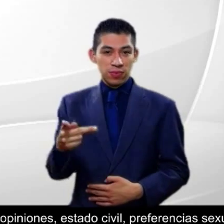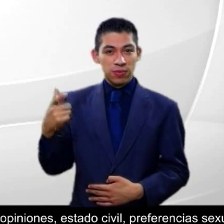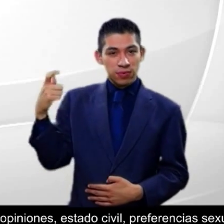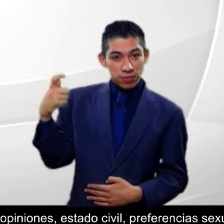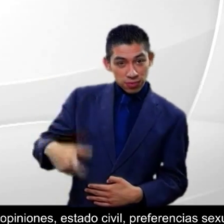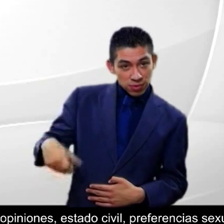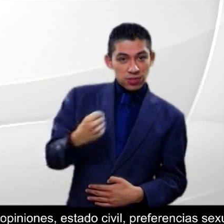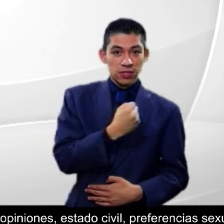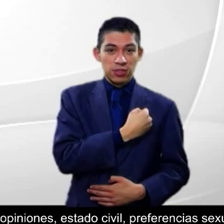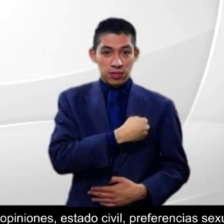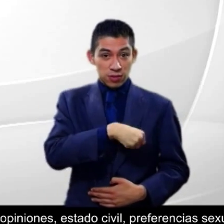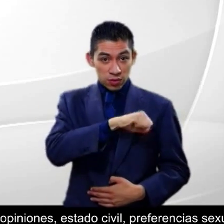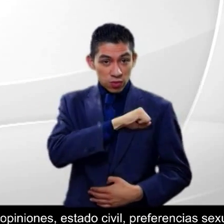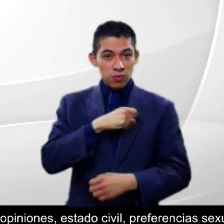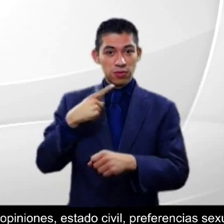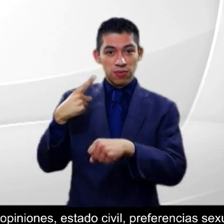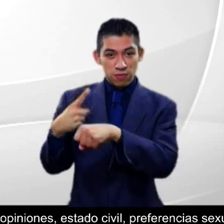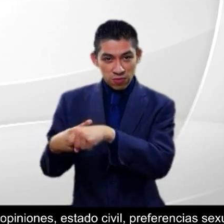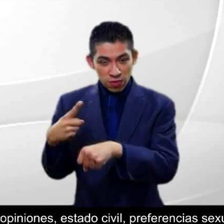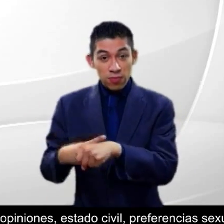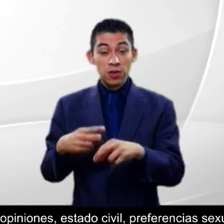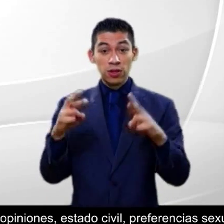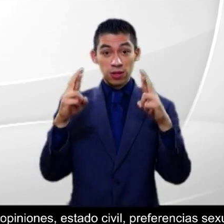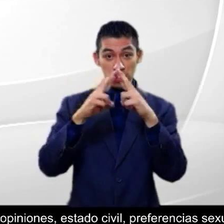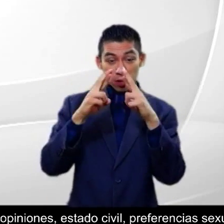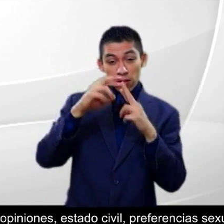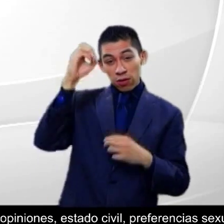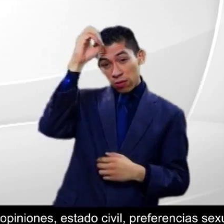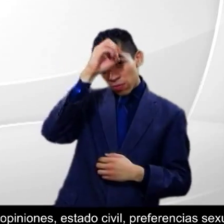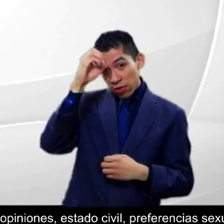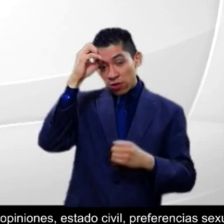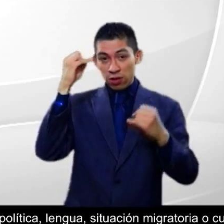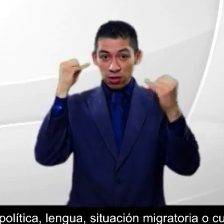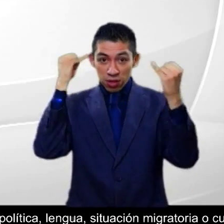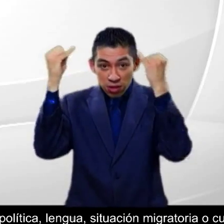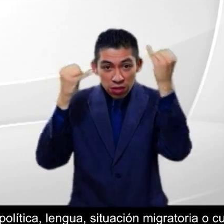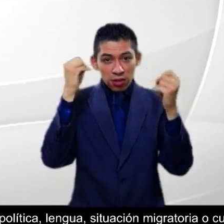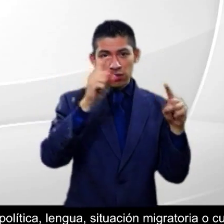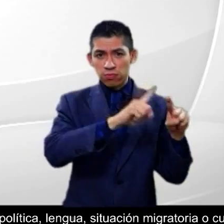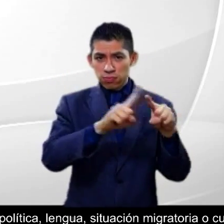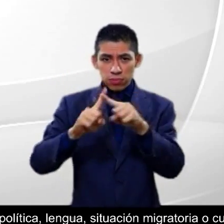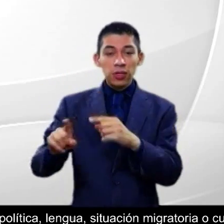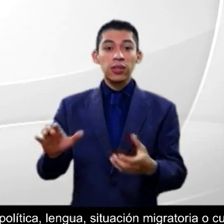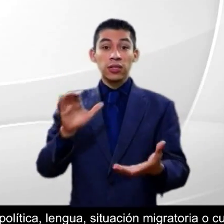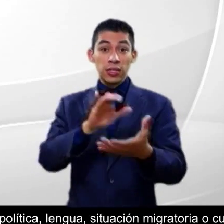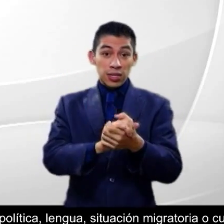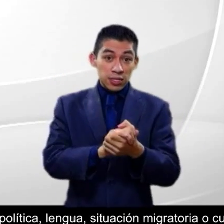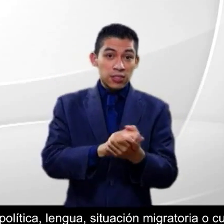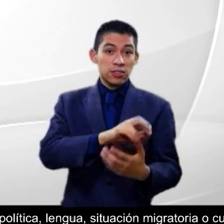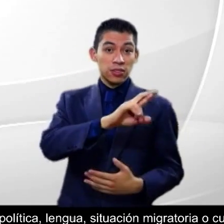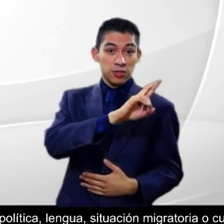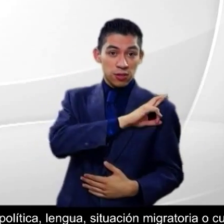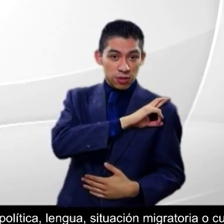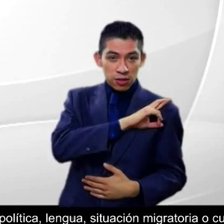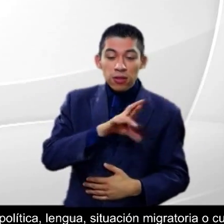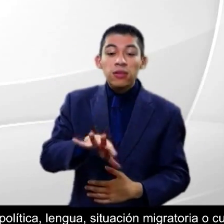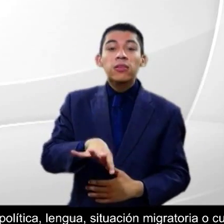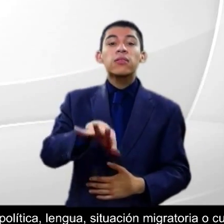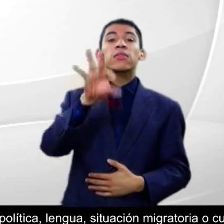opiniones, estado civil, preferencias sexuales, embarazo, identidad política, lengua, situación migratoria o